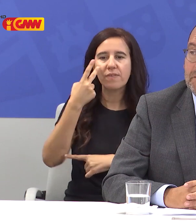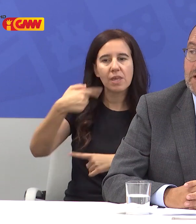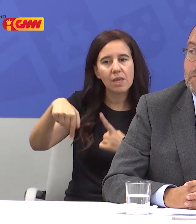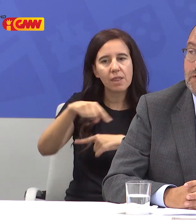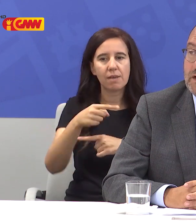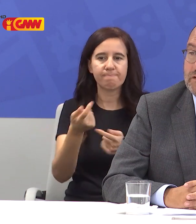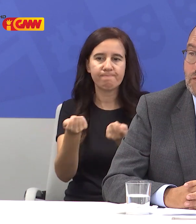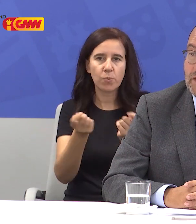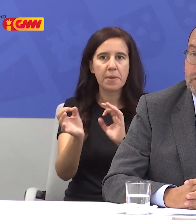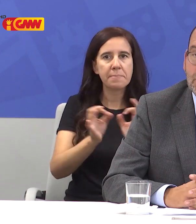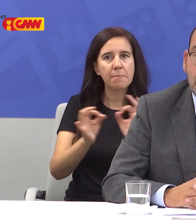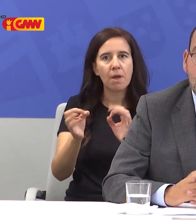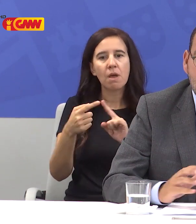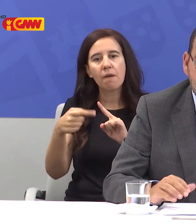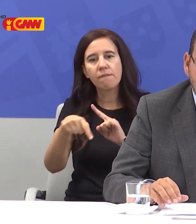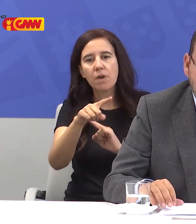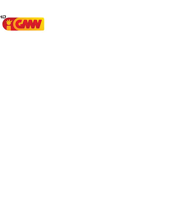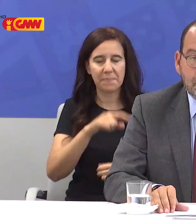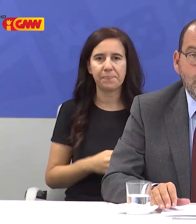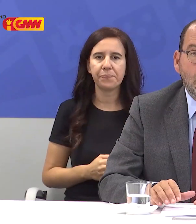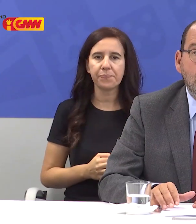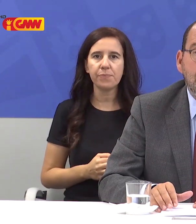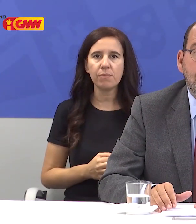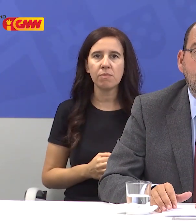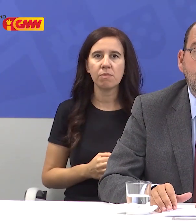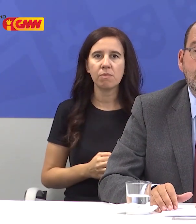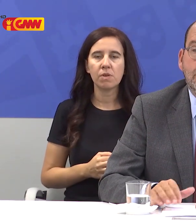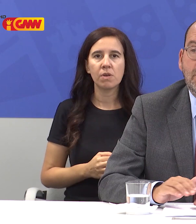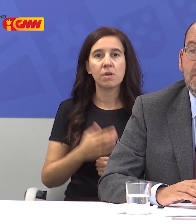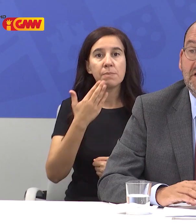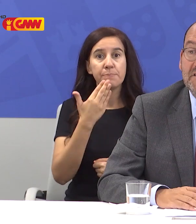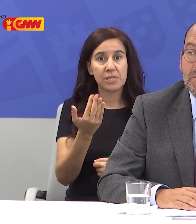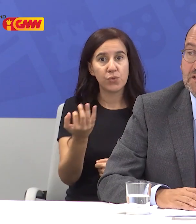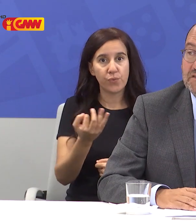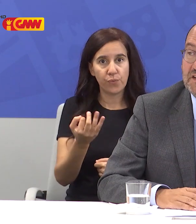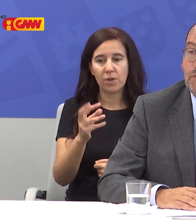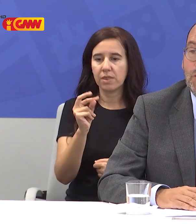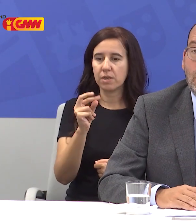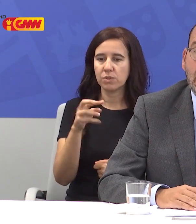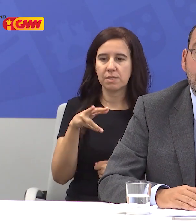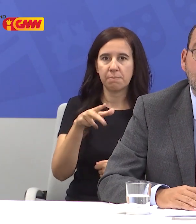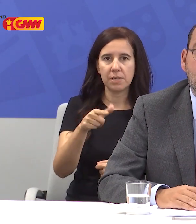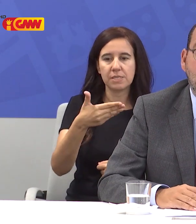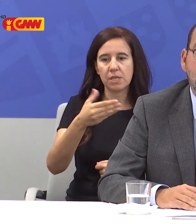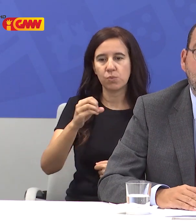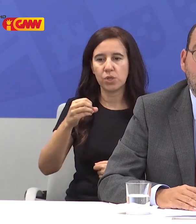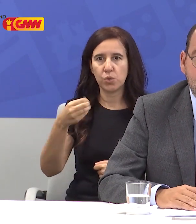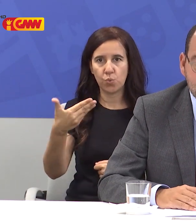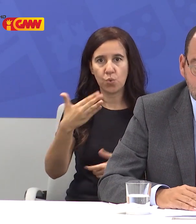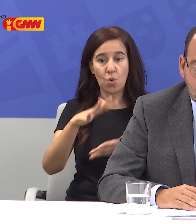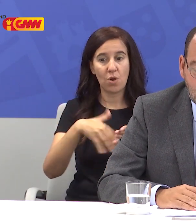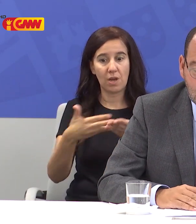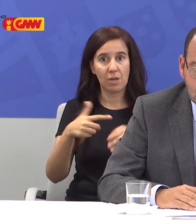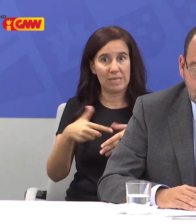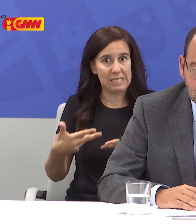vida, saberem para onde é que vão estar a lecionar. Foram pedidos 13.101 horários nesta